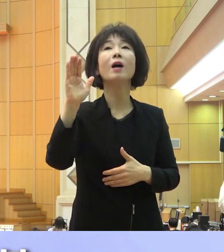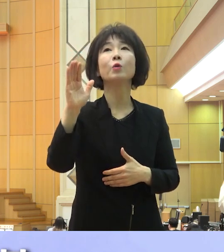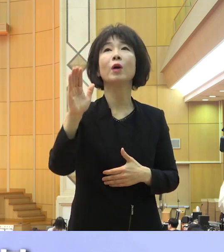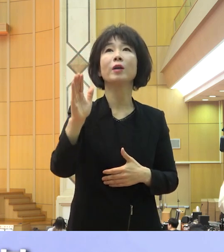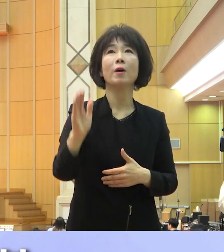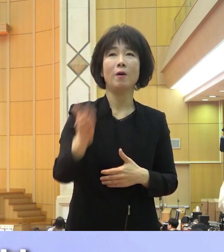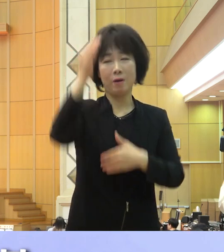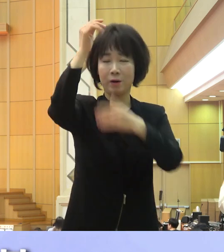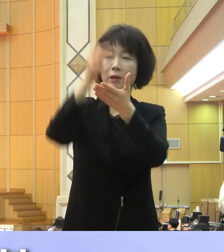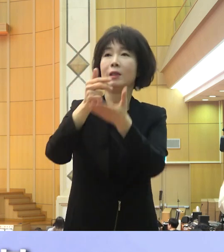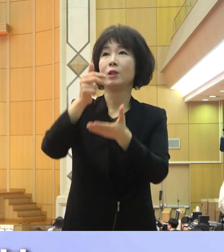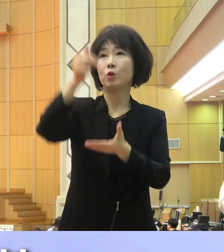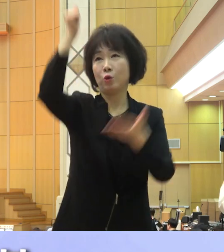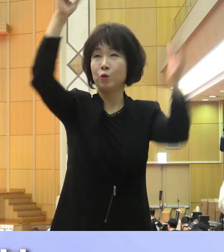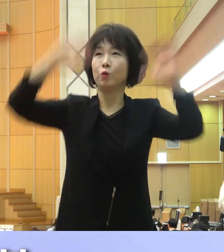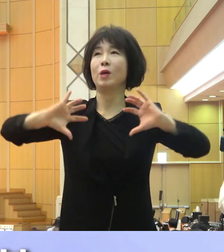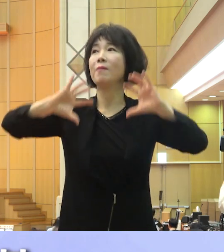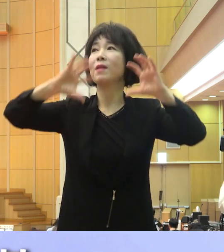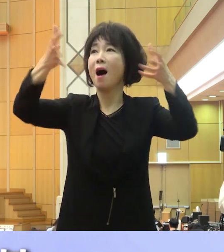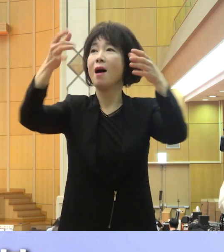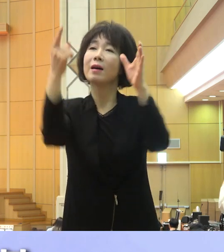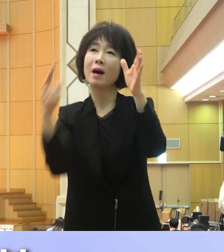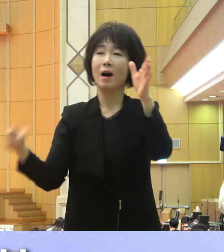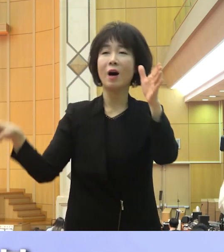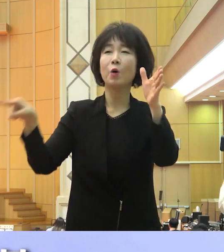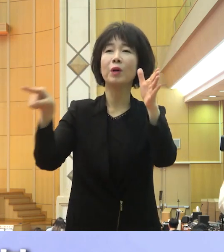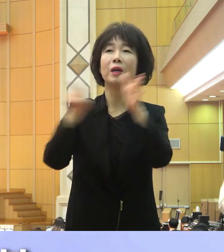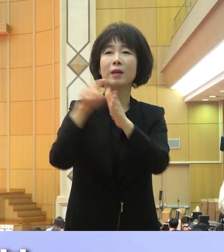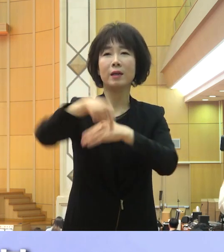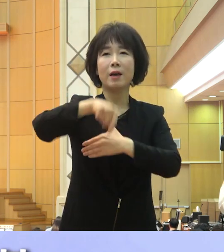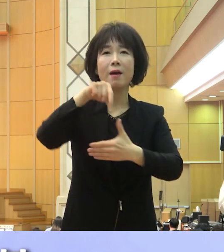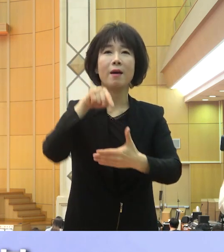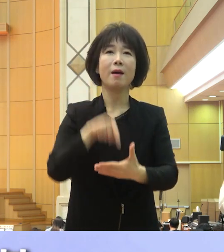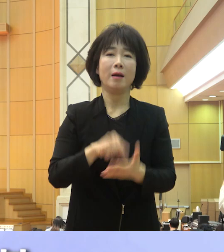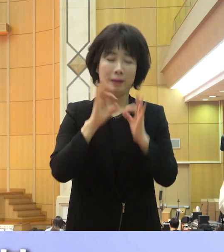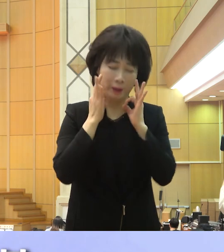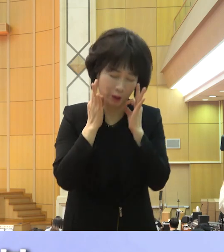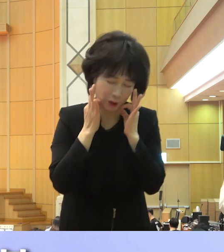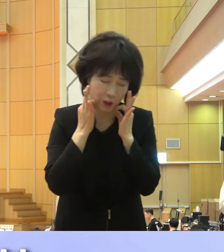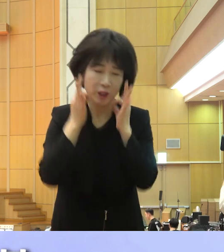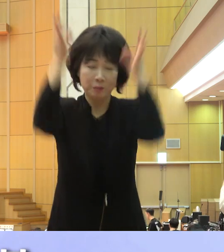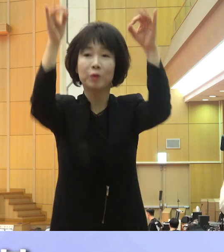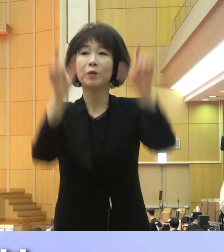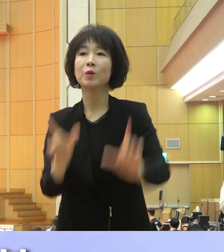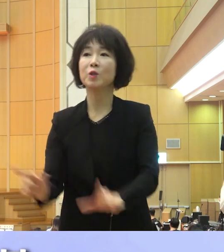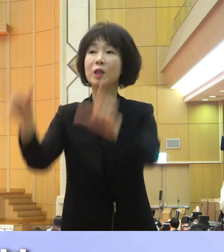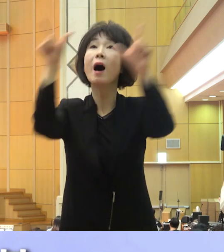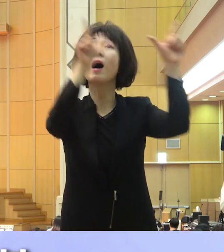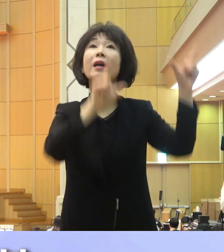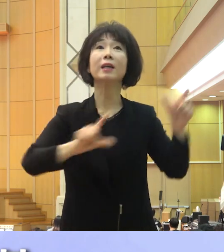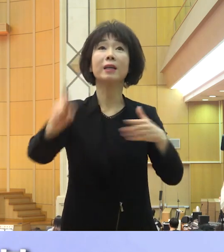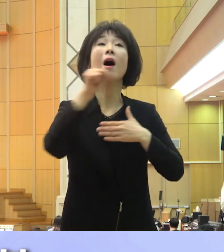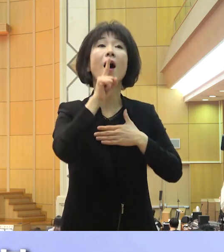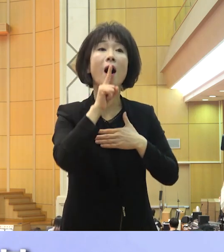속한 자 되어 주의 나라 위해